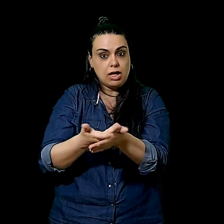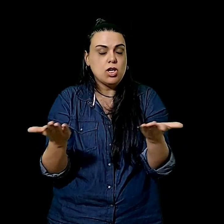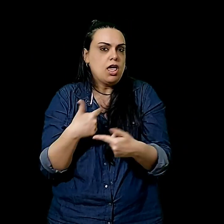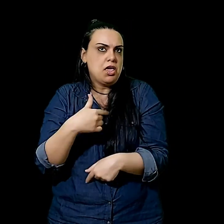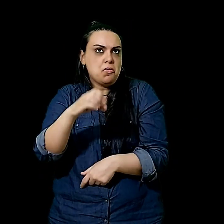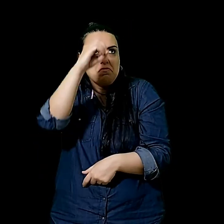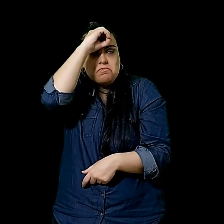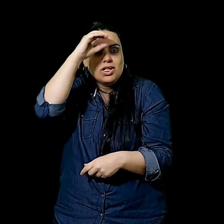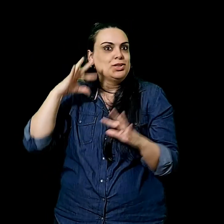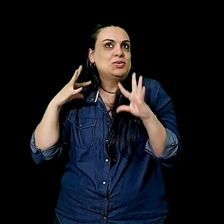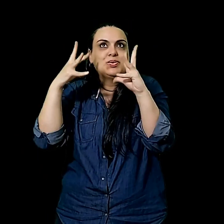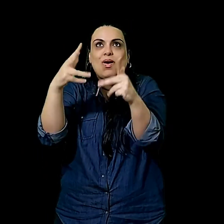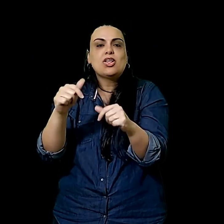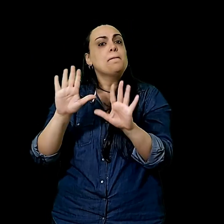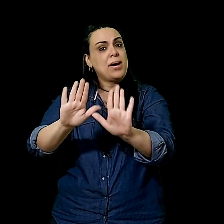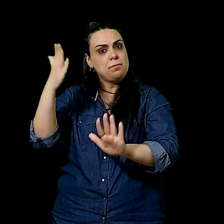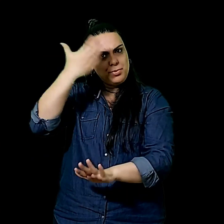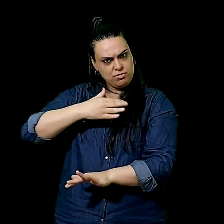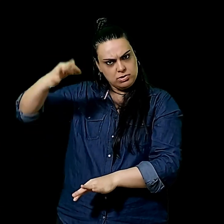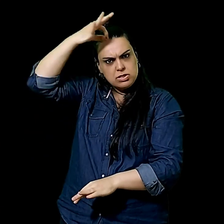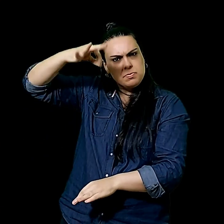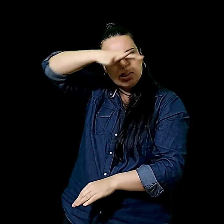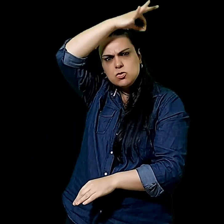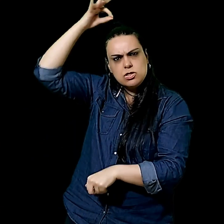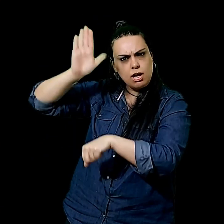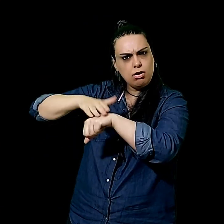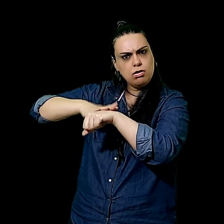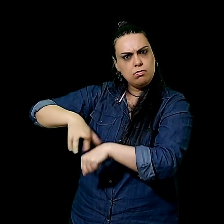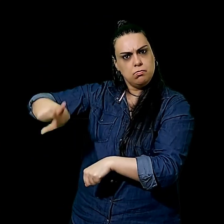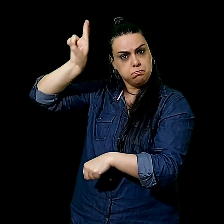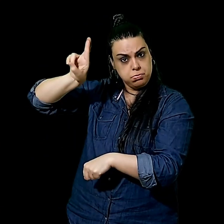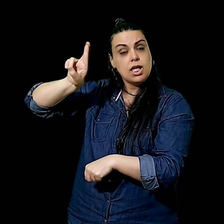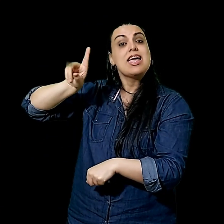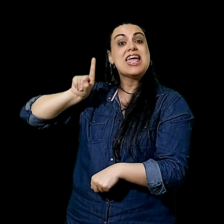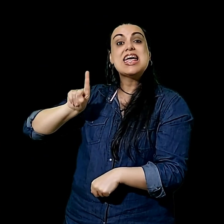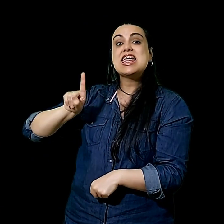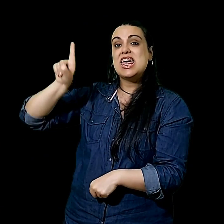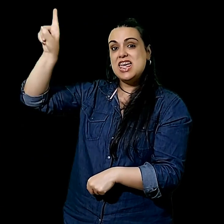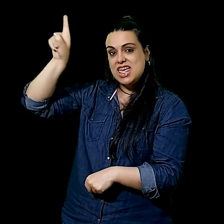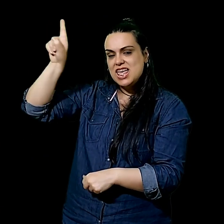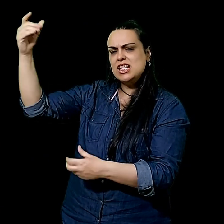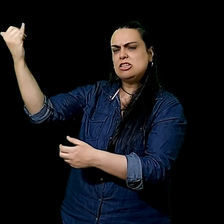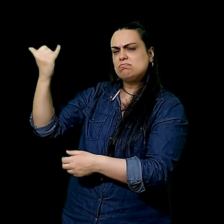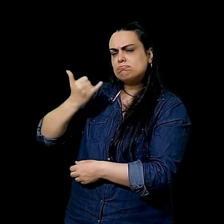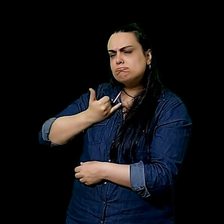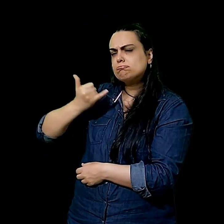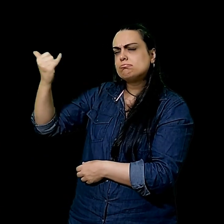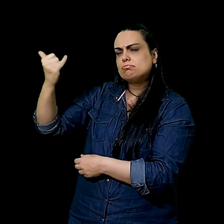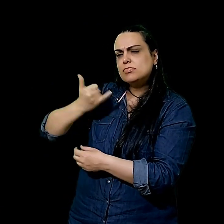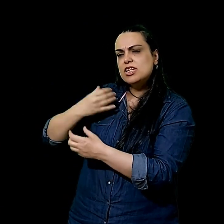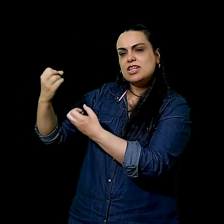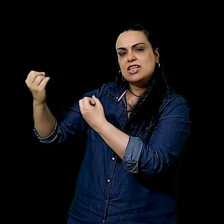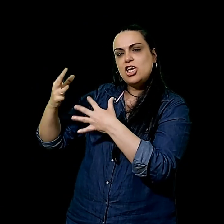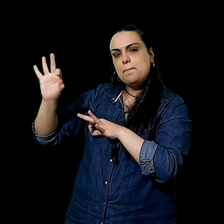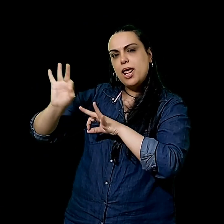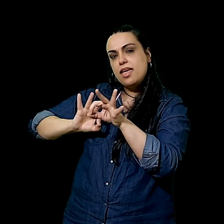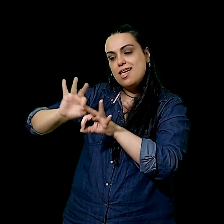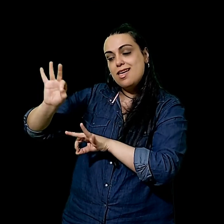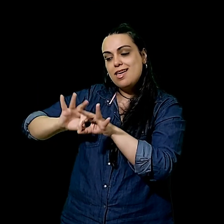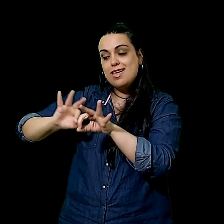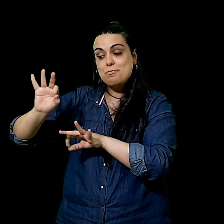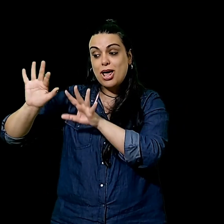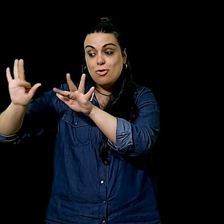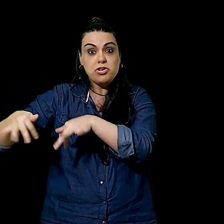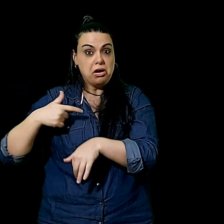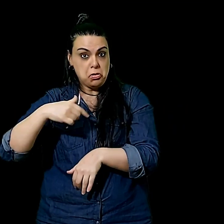mas como prova de que era o Espírito Santo que estava desde o início, ele trouxe isso e já veio trazendo o final, mesmo que eu